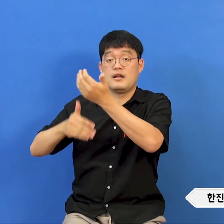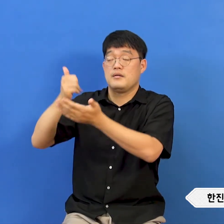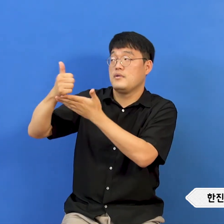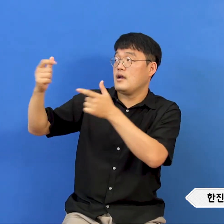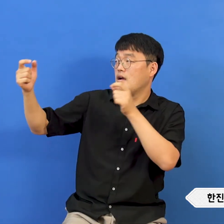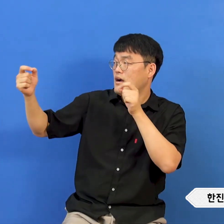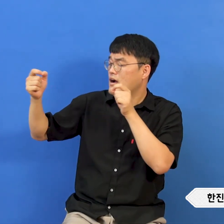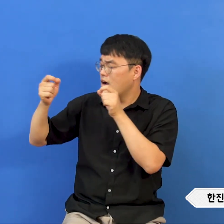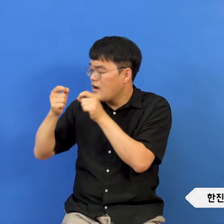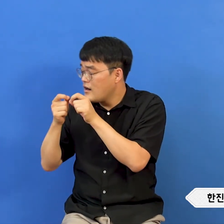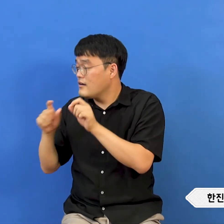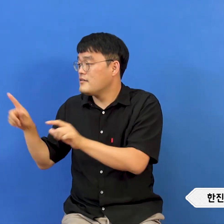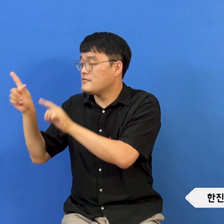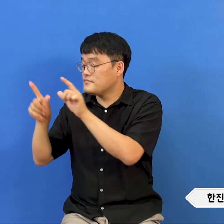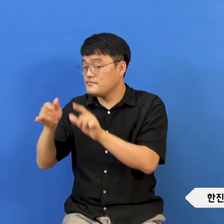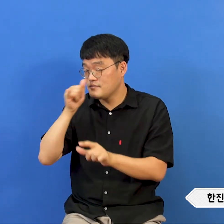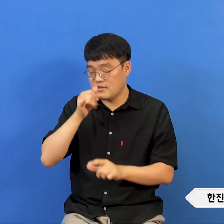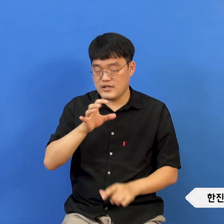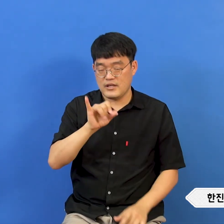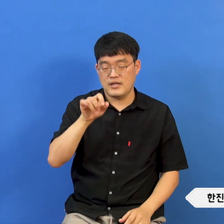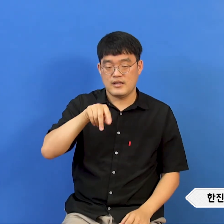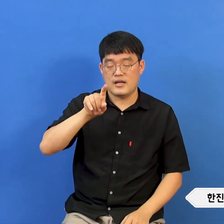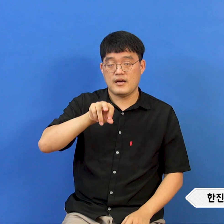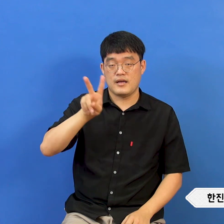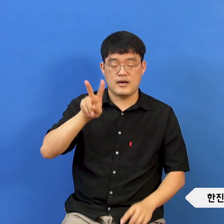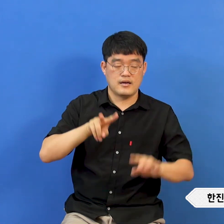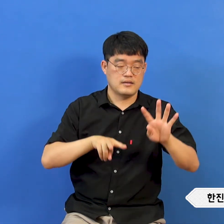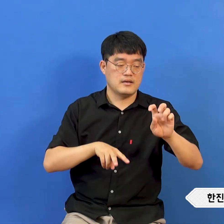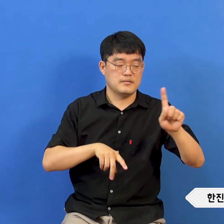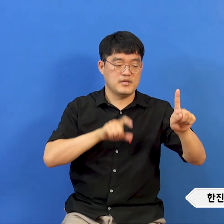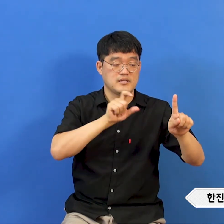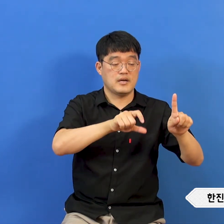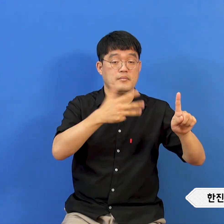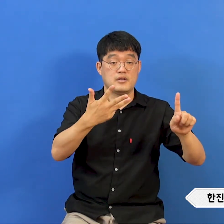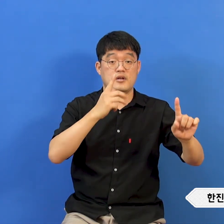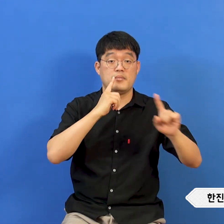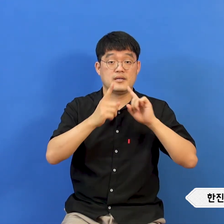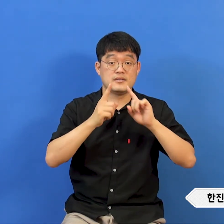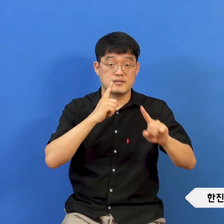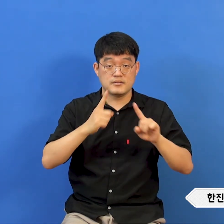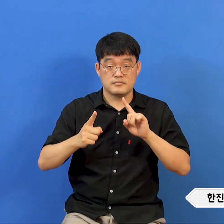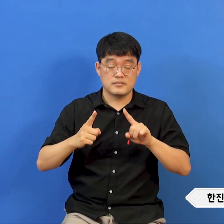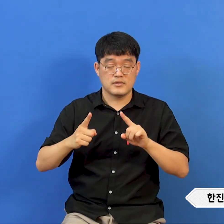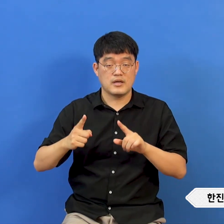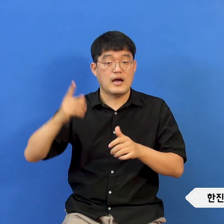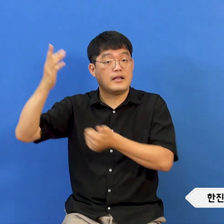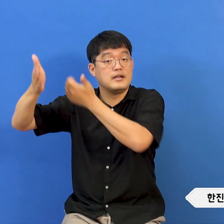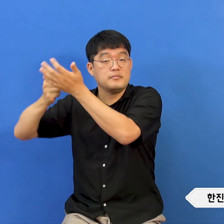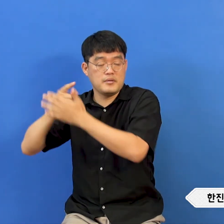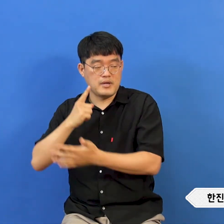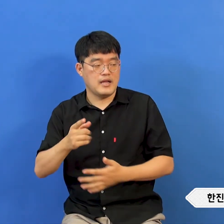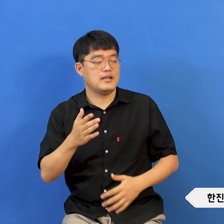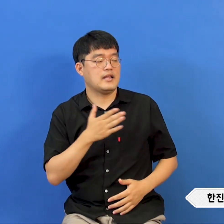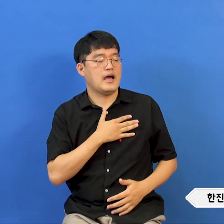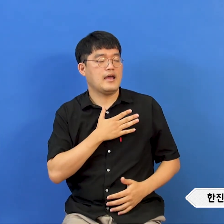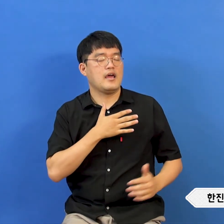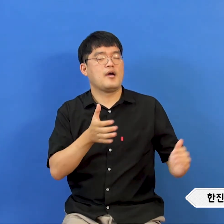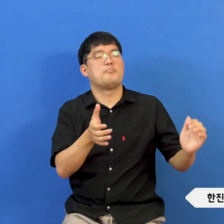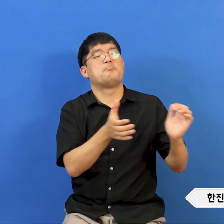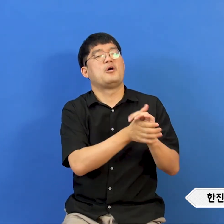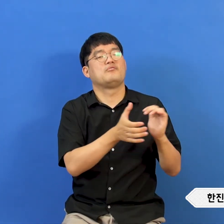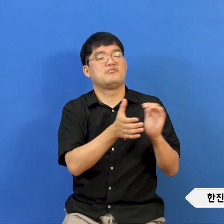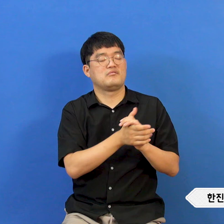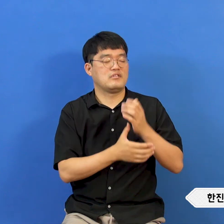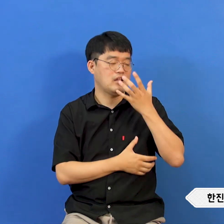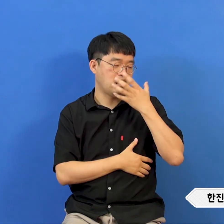모시고 살았던지 이사야 41장 8절에 보면 하나님이 나의 벗 아브라함은 이렇게 말씀했습니다.